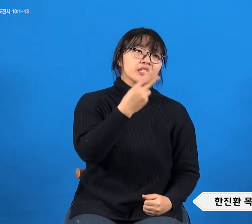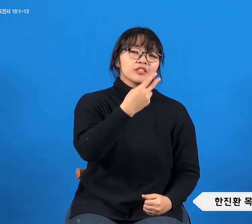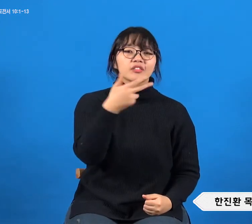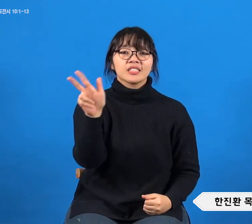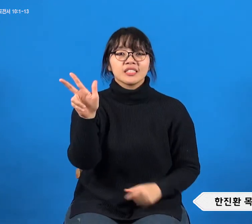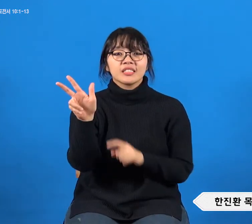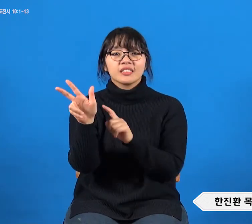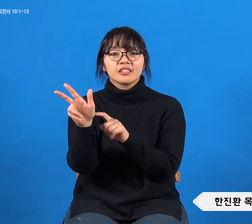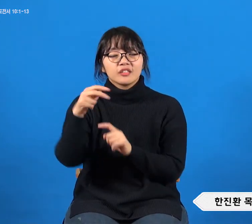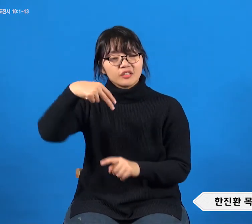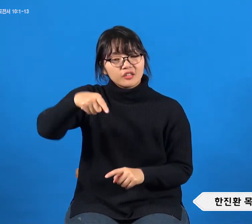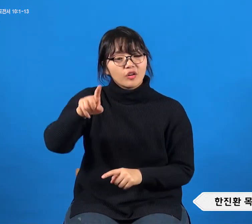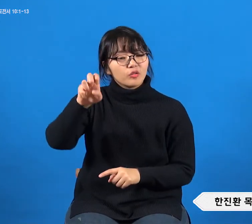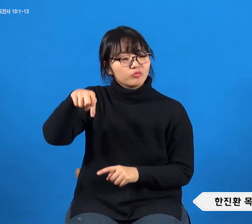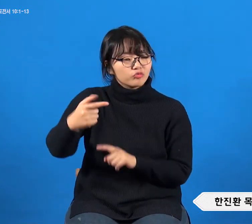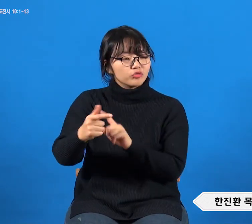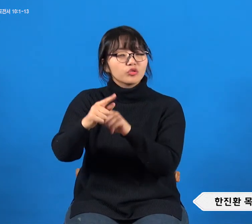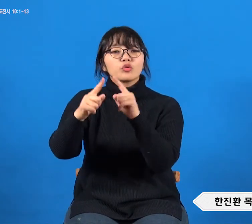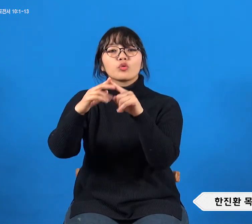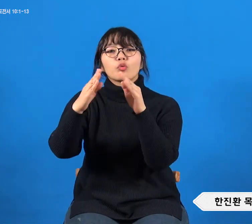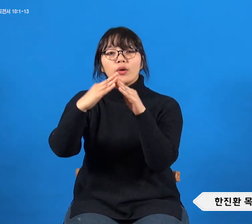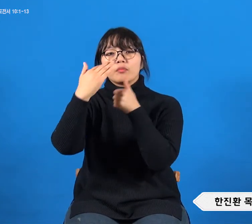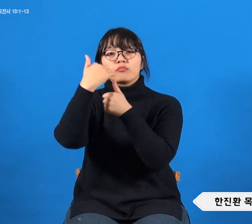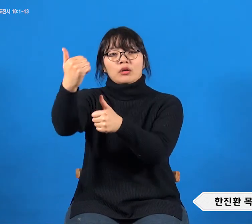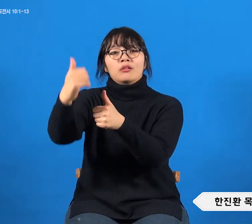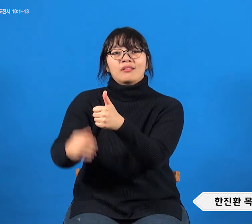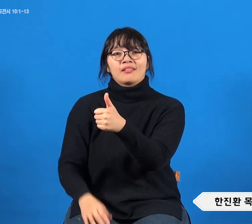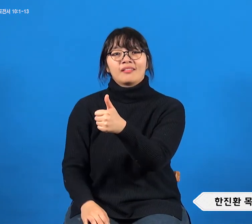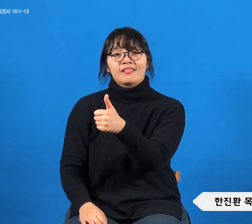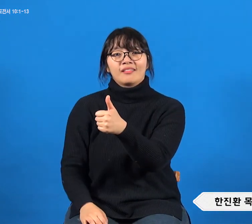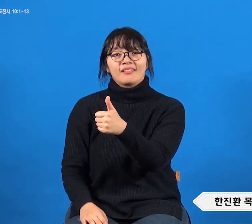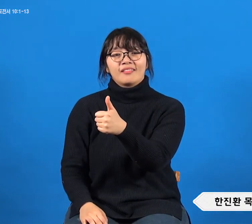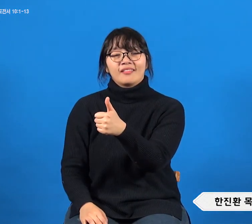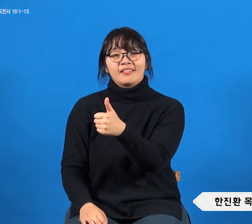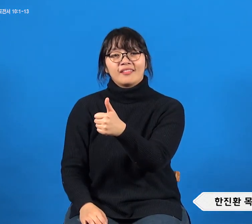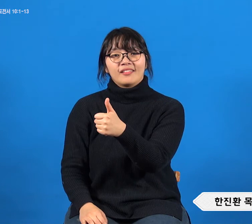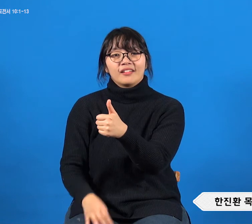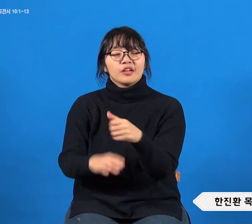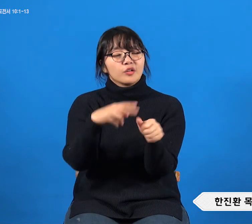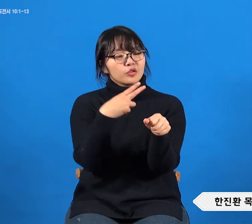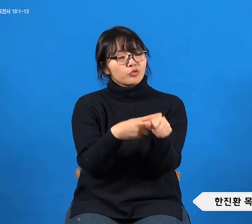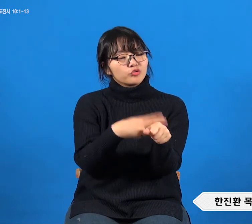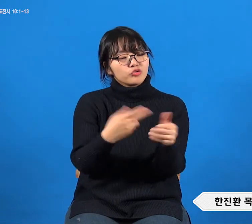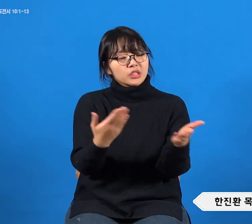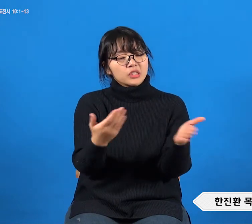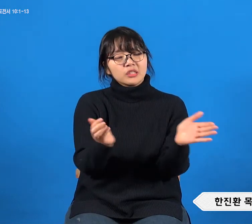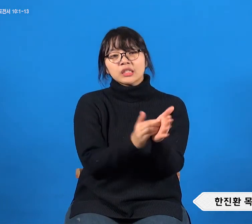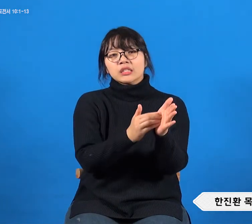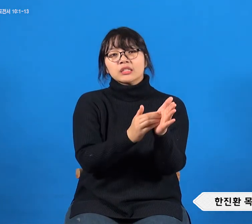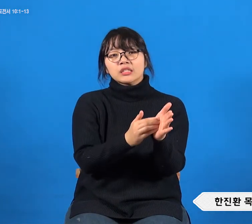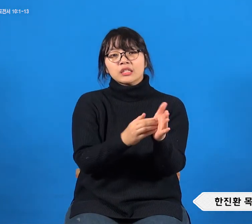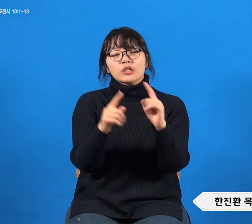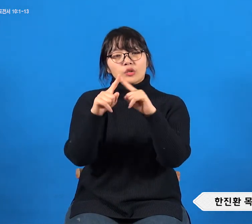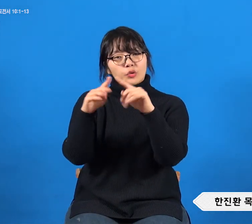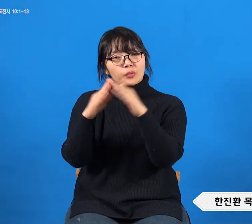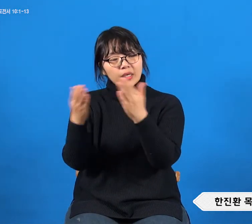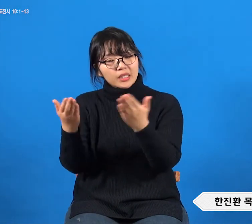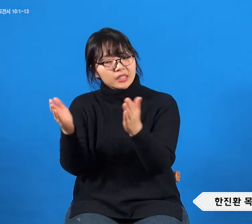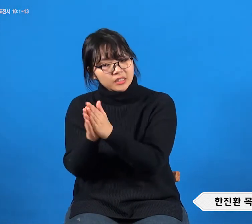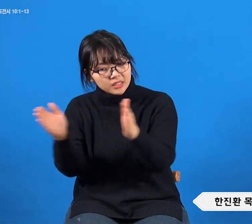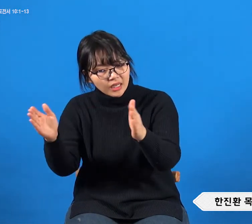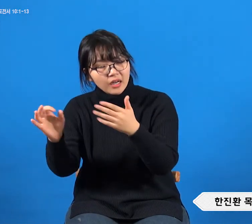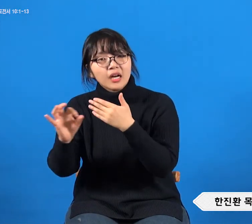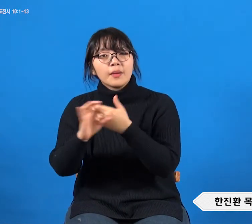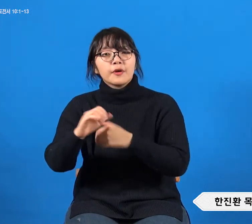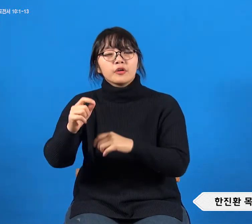2007년에는 또 서문교회에서 저를 불렀습니다. 이왕에 교수직 내려놓고 목회 현장으로 갈 거라면 좀